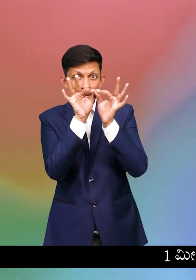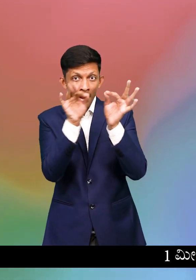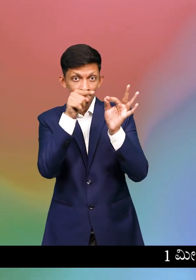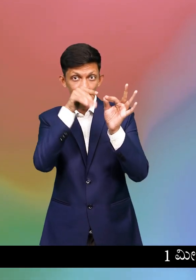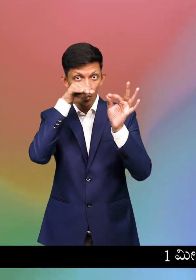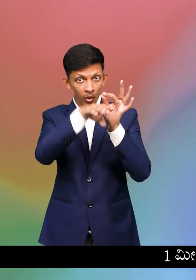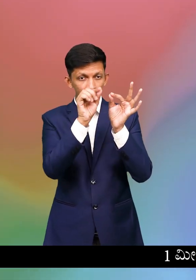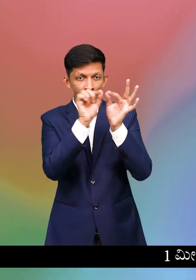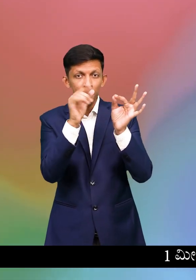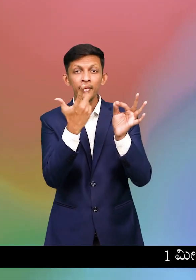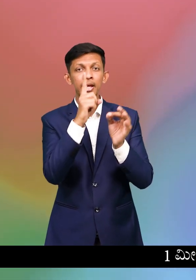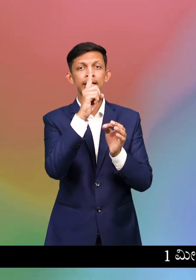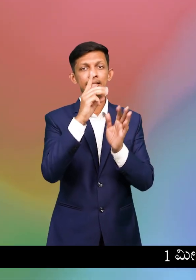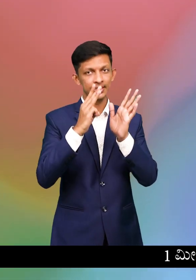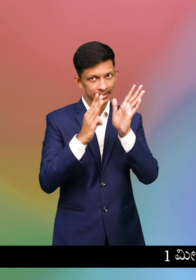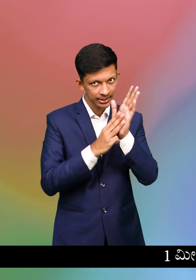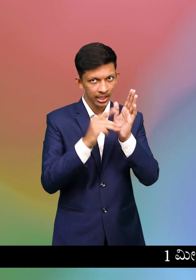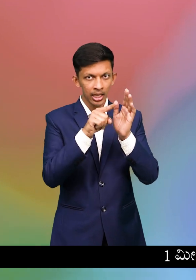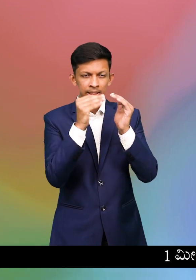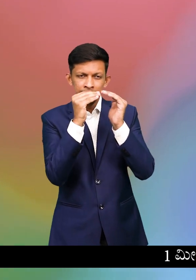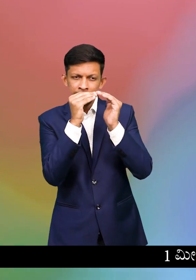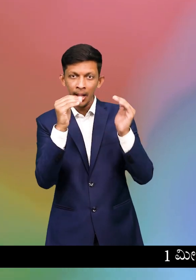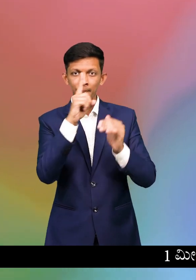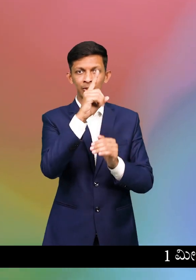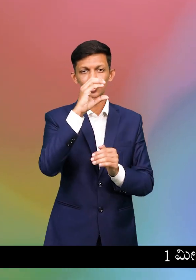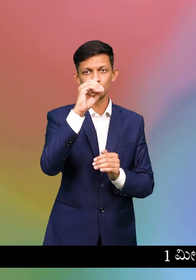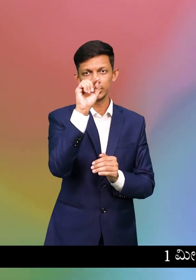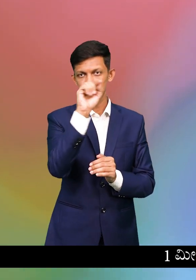1 ಮೀಟರ್ 109 ನ್ಯಾನೋಮೀಟರ್ಗಳಿಗೆ ಸಮಾನವಾಗಿರುತ್ತದೆ.